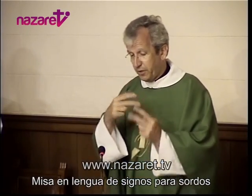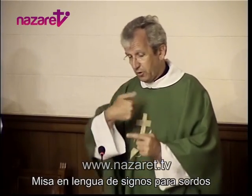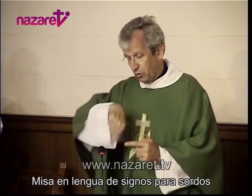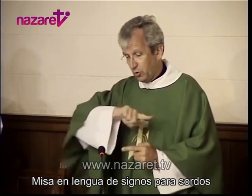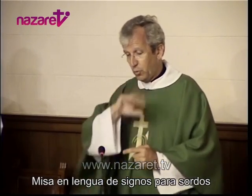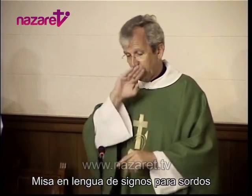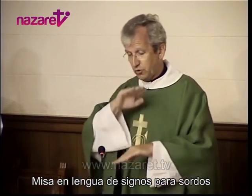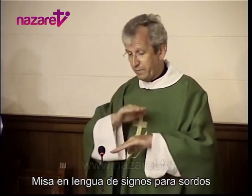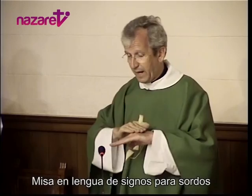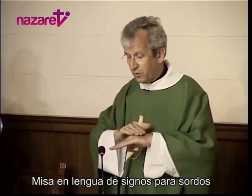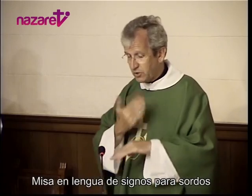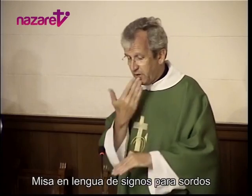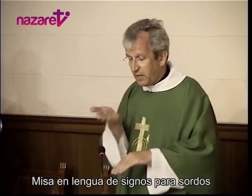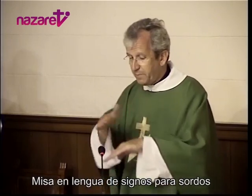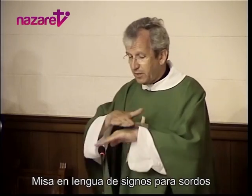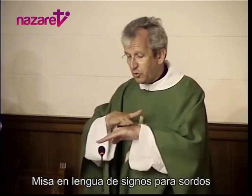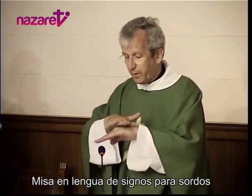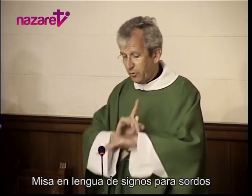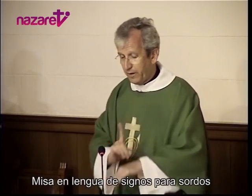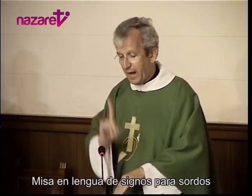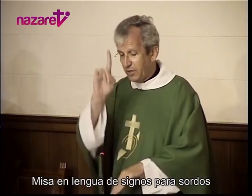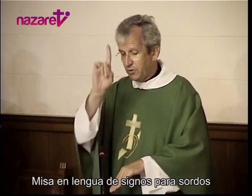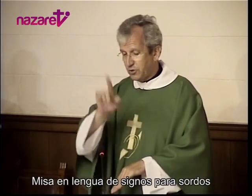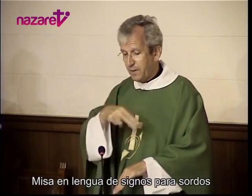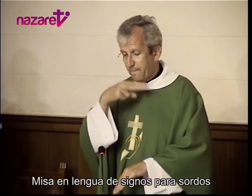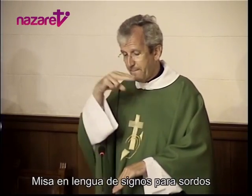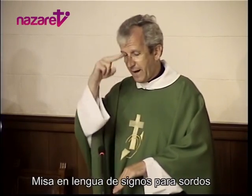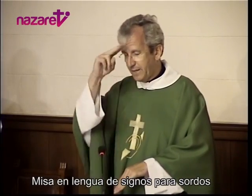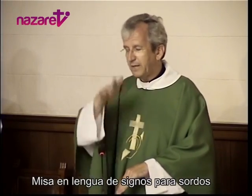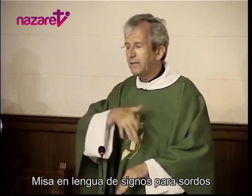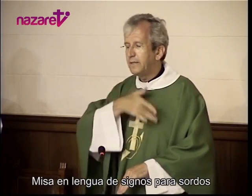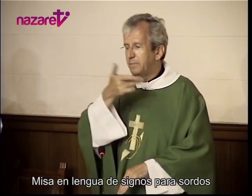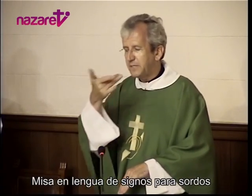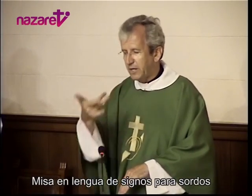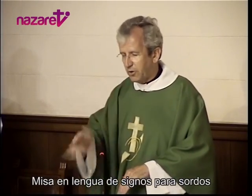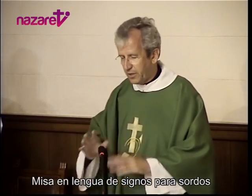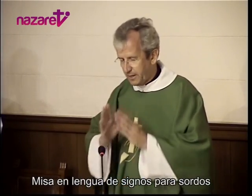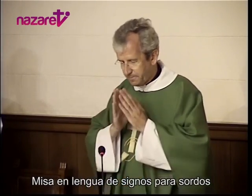reconociendo nuestros pecados y pidiendo perdón a Dios, Padre de misericordia.